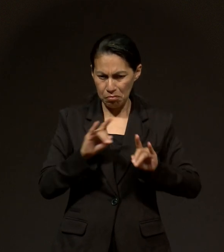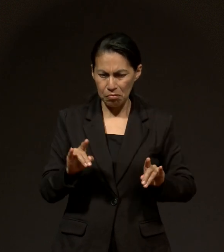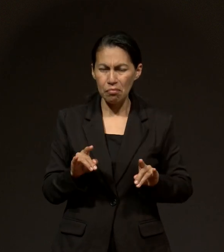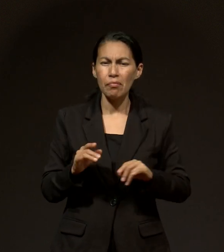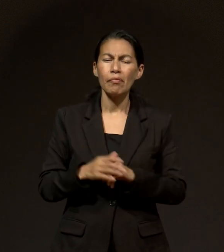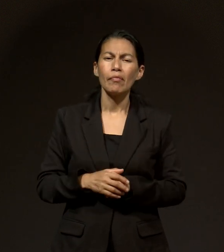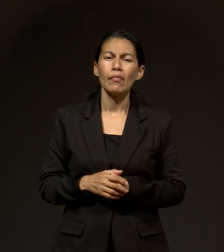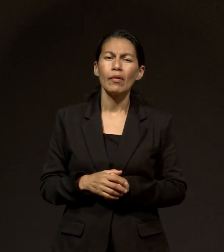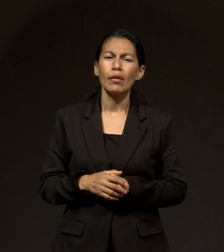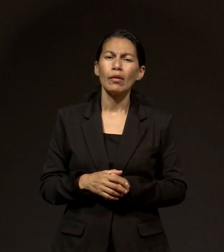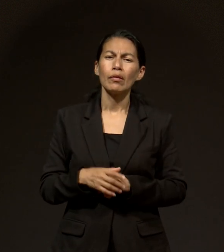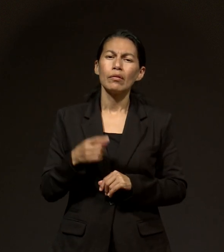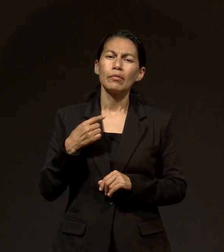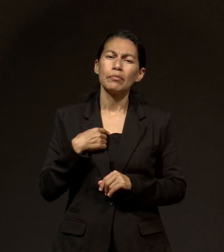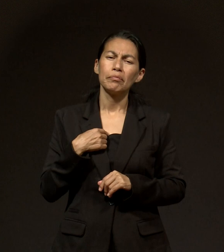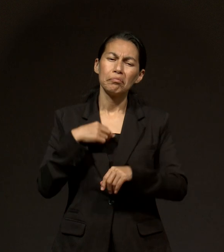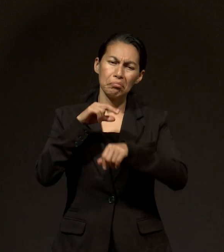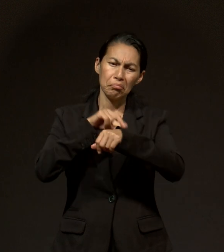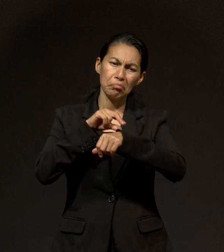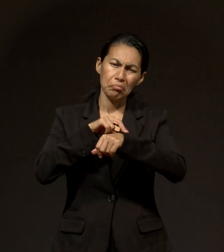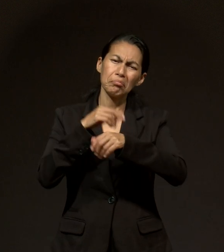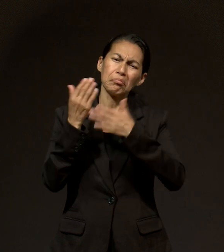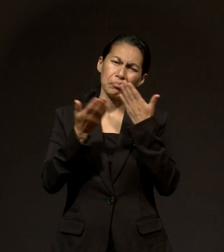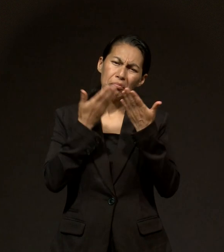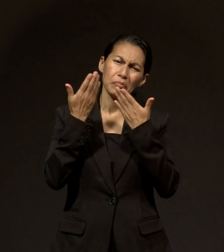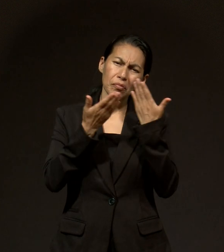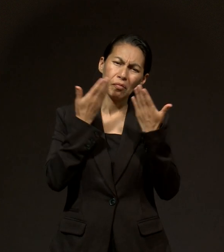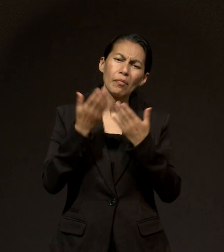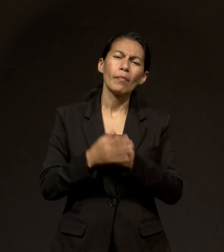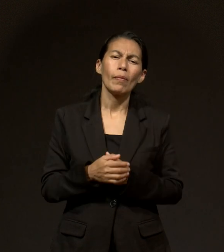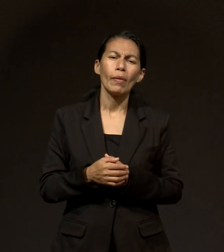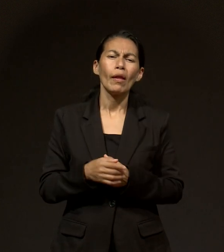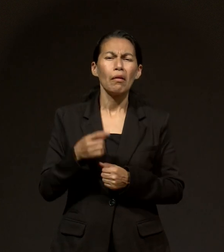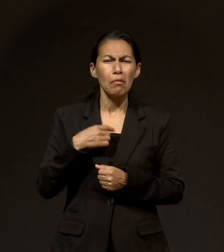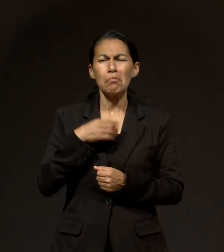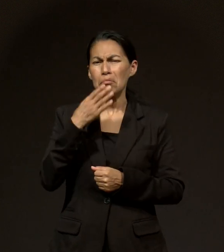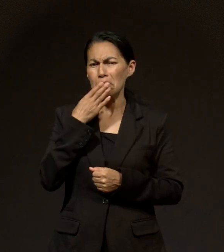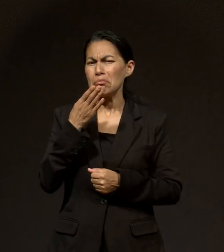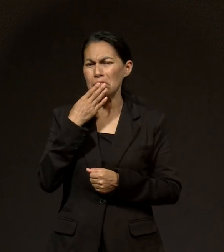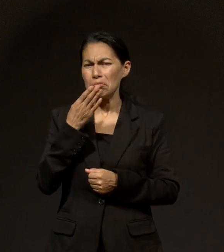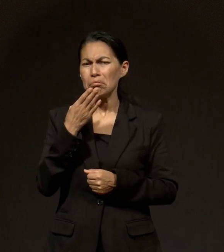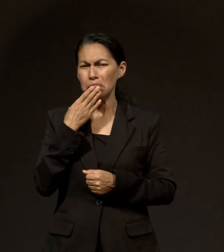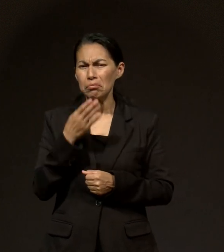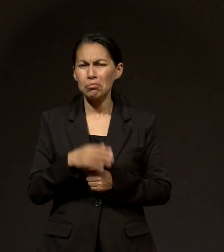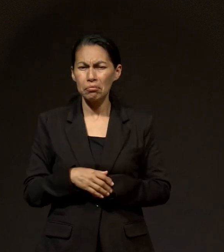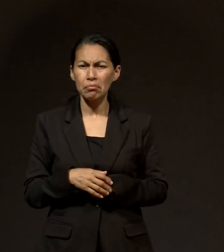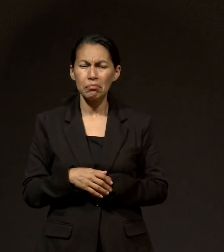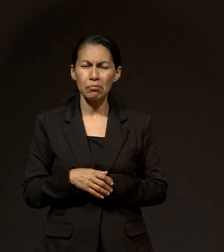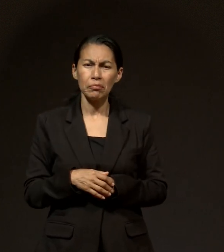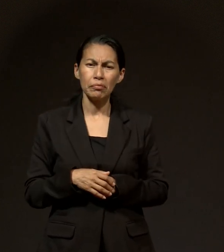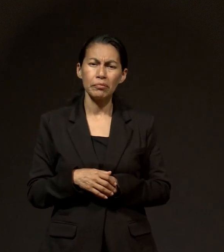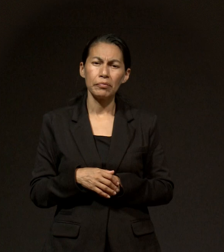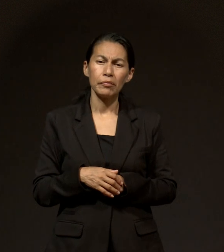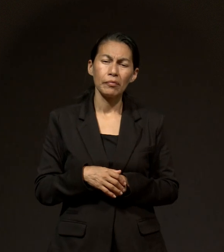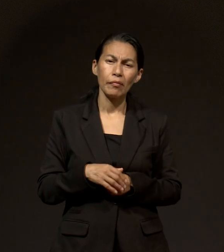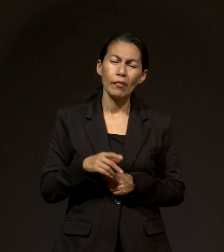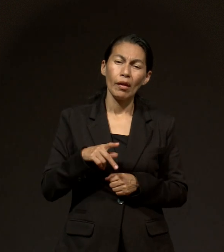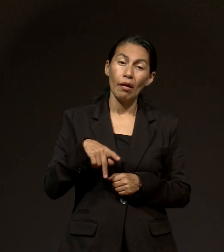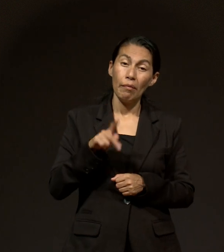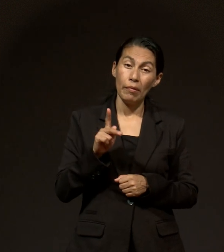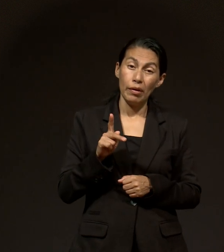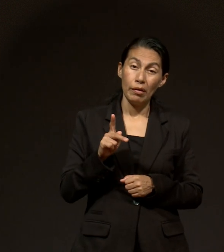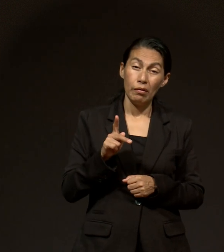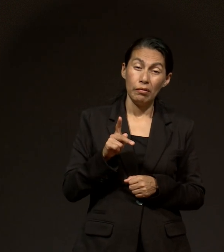Ingreso a medicina. Y al inicio a mí me iba, me iba bien, me iba bien al inicio.